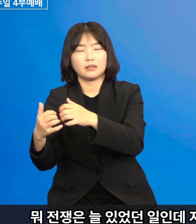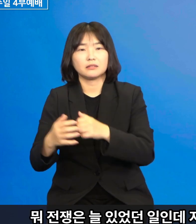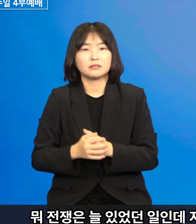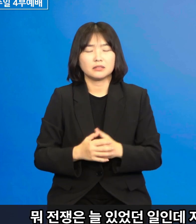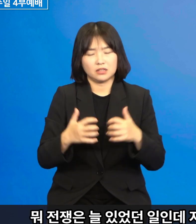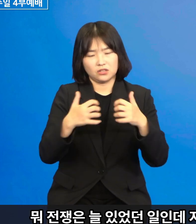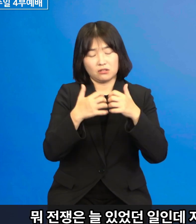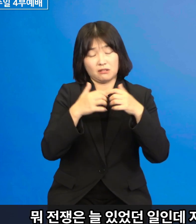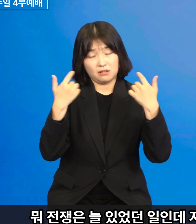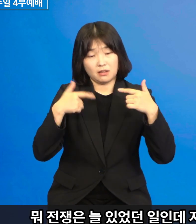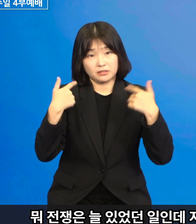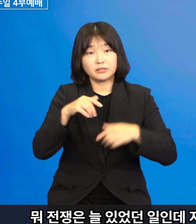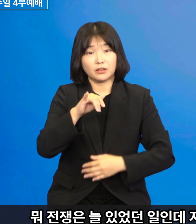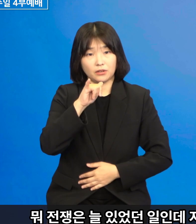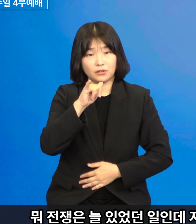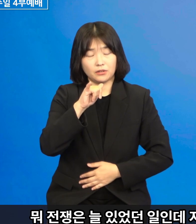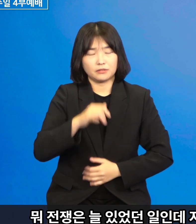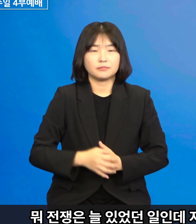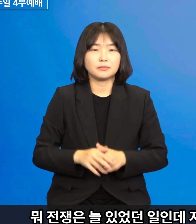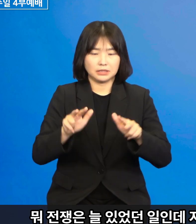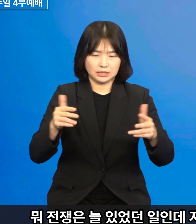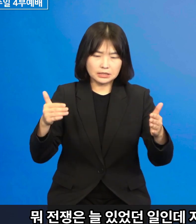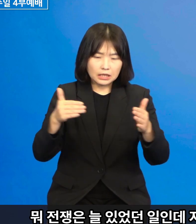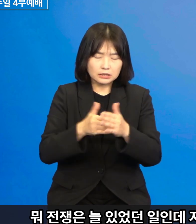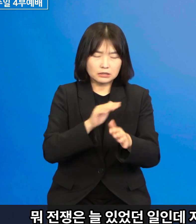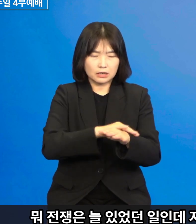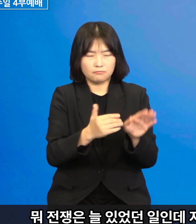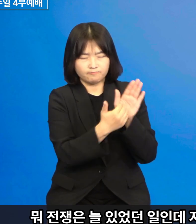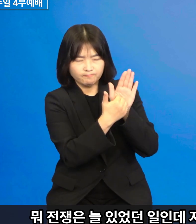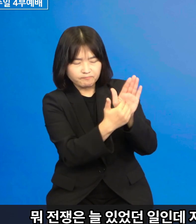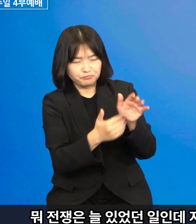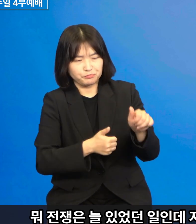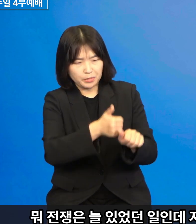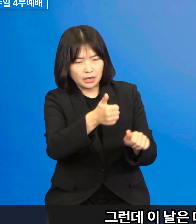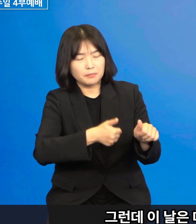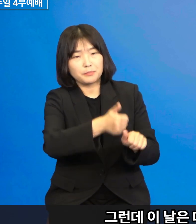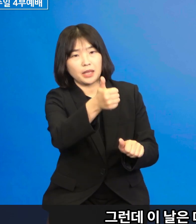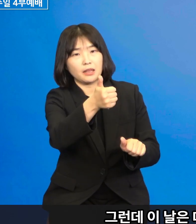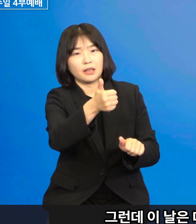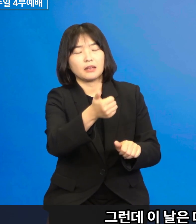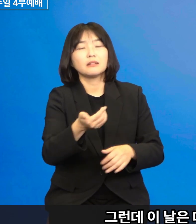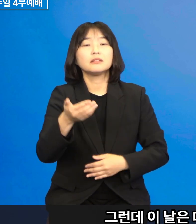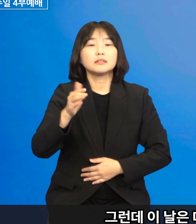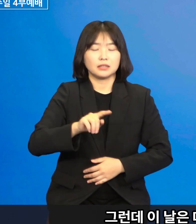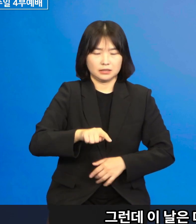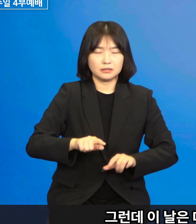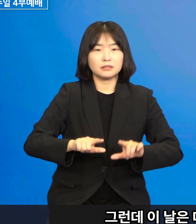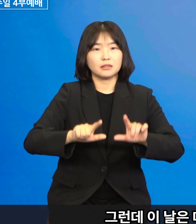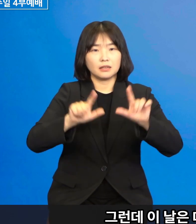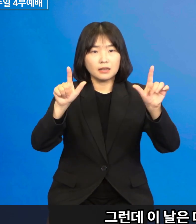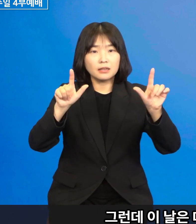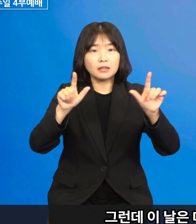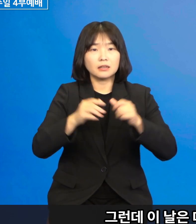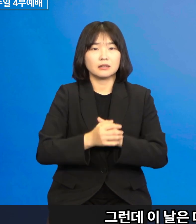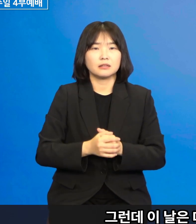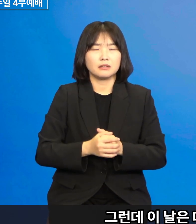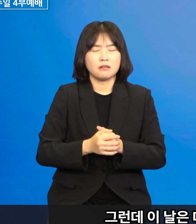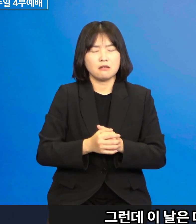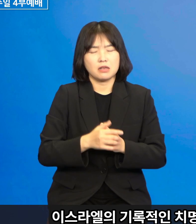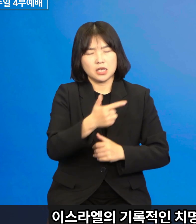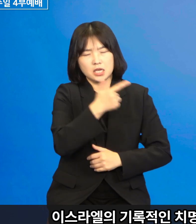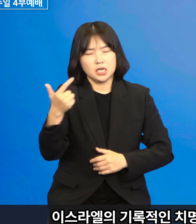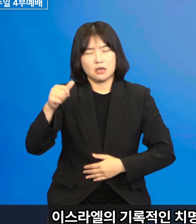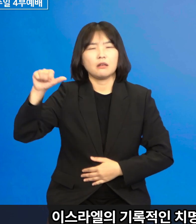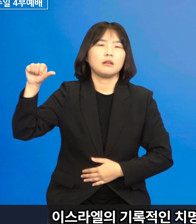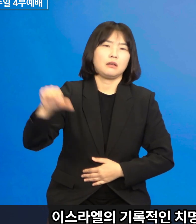전쟁은 늘 있었던 일인데 지금까지는 잘 막아왔고 이겨왔어요. 그런데 이날은 대패하는